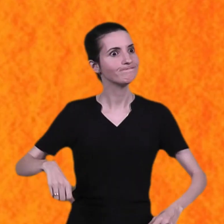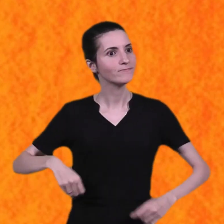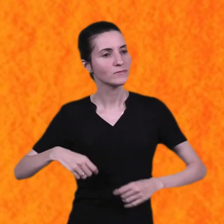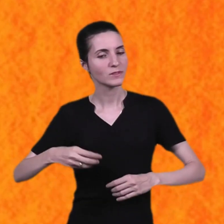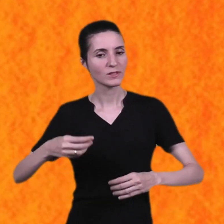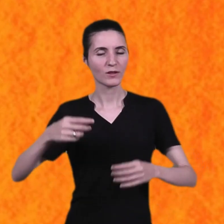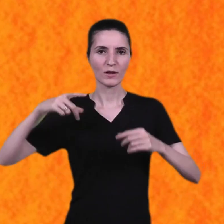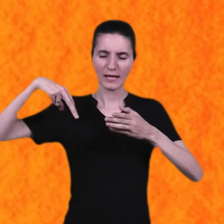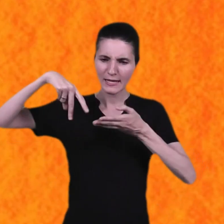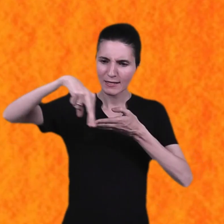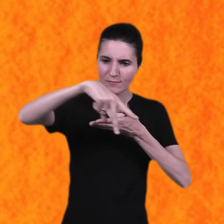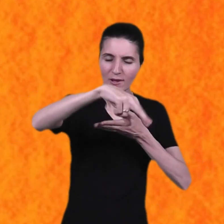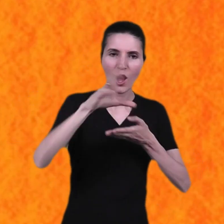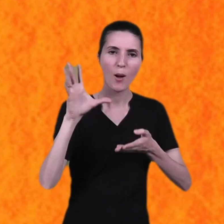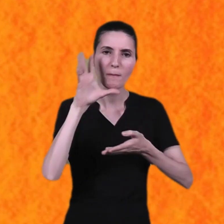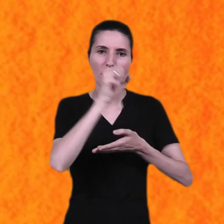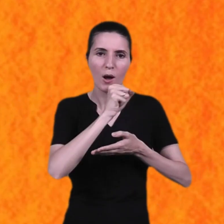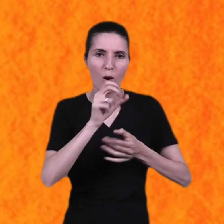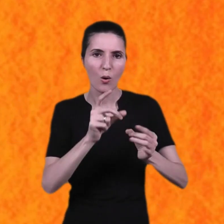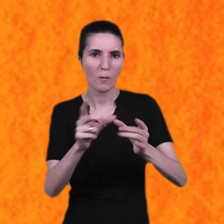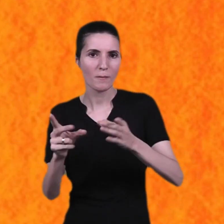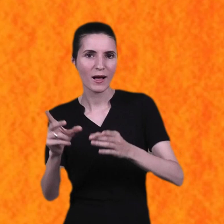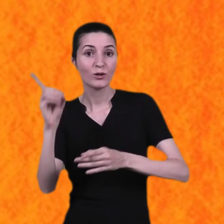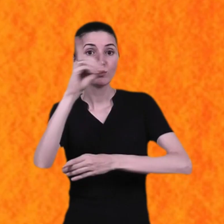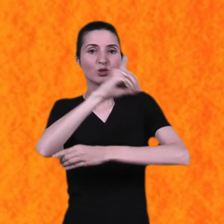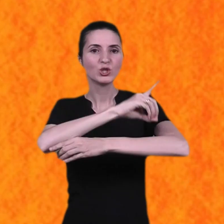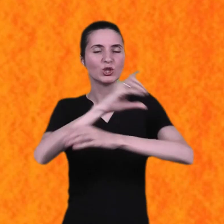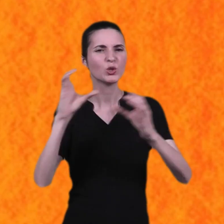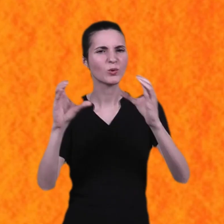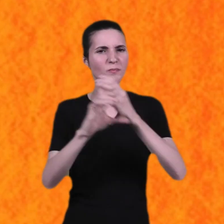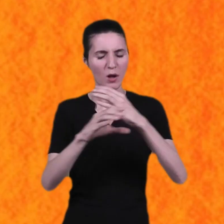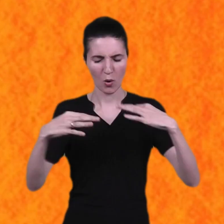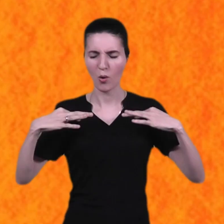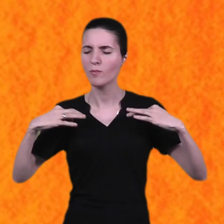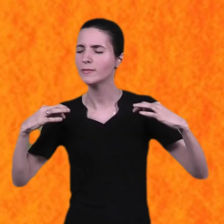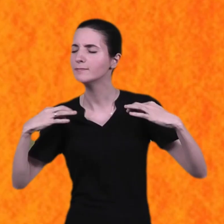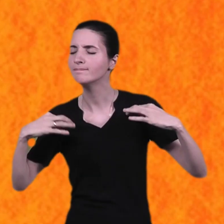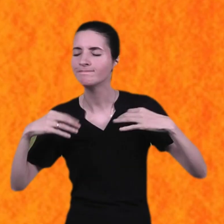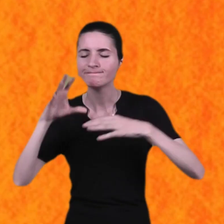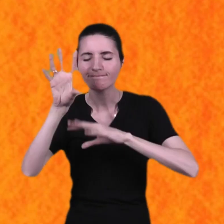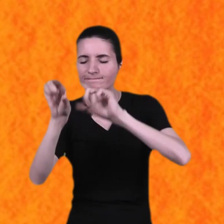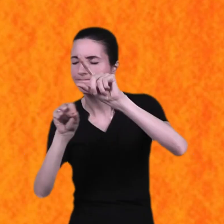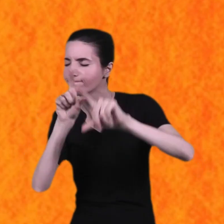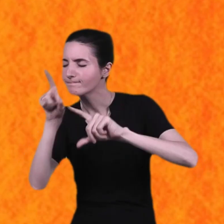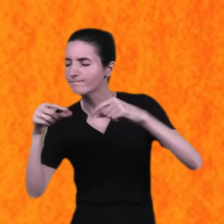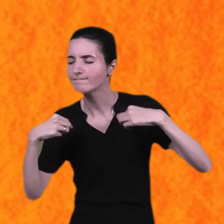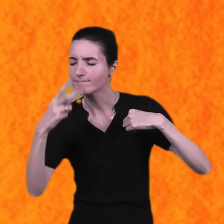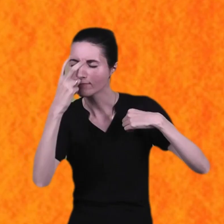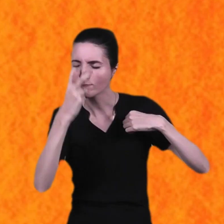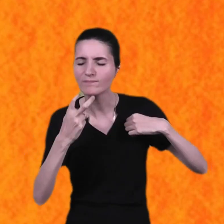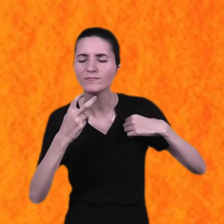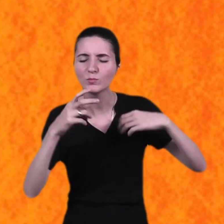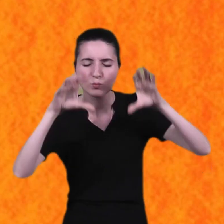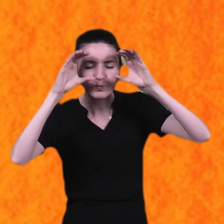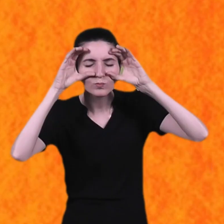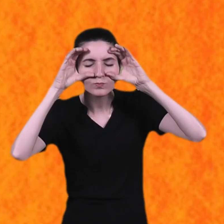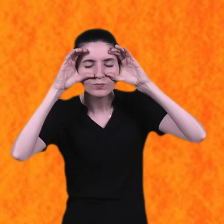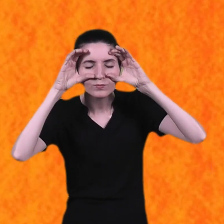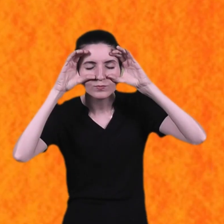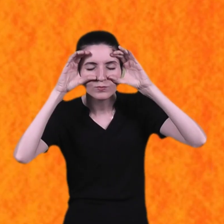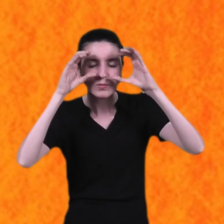verdade vivenciar um dia de quem é cego, pegar sua roupa, preparar seu alimento, porque daí de